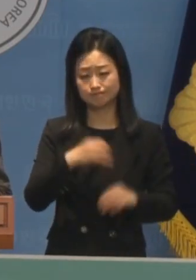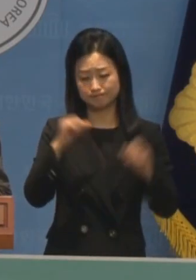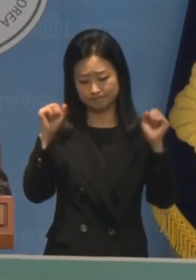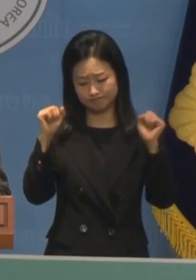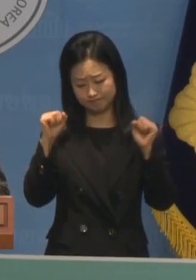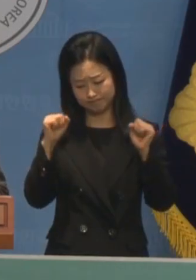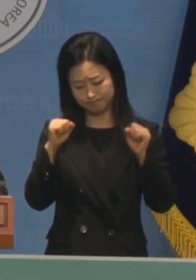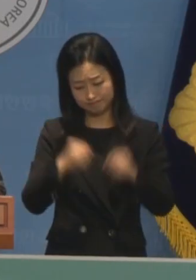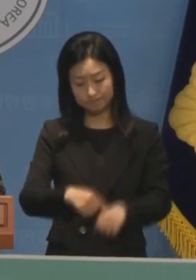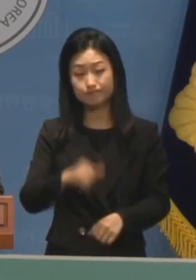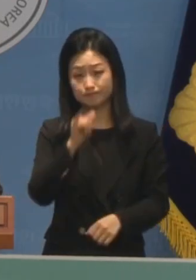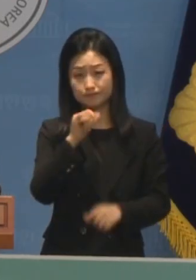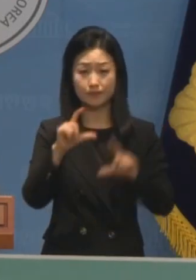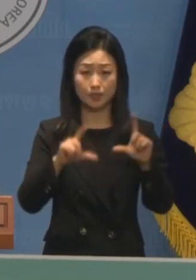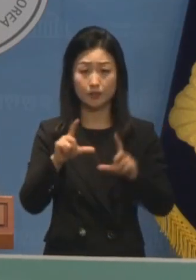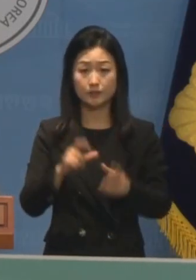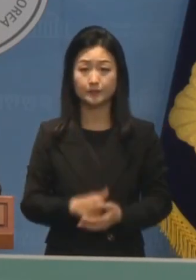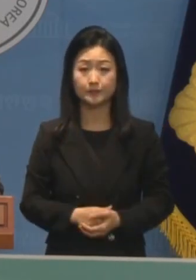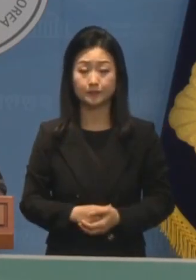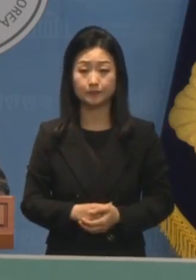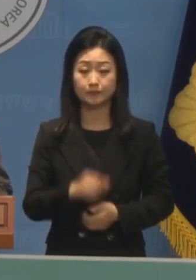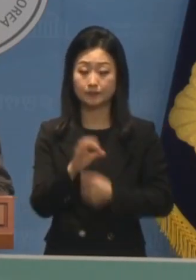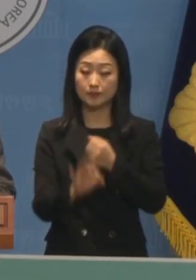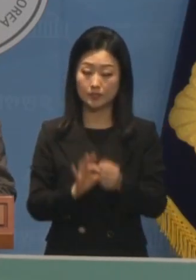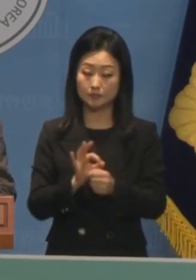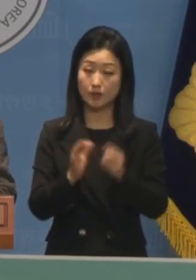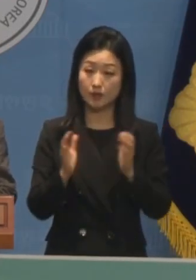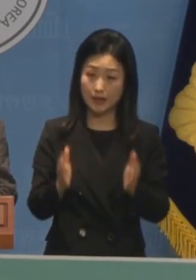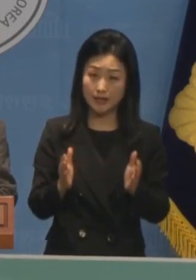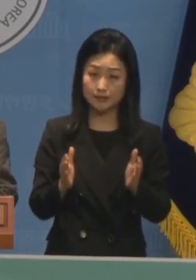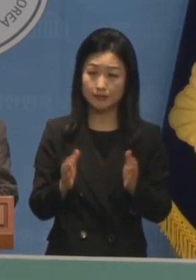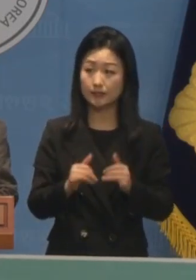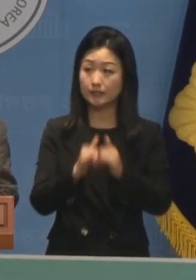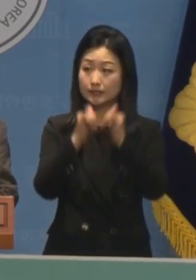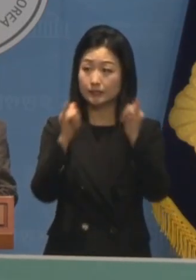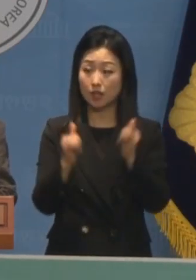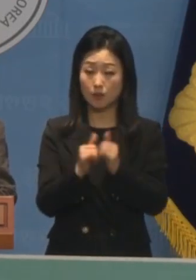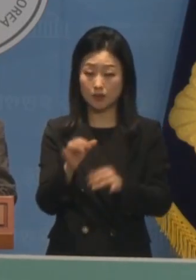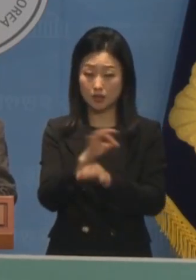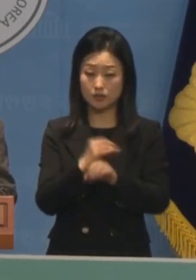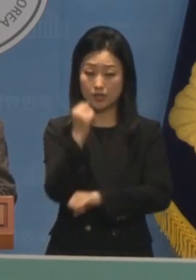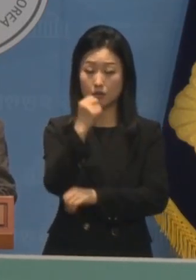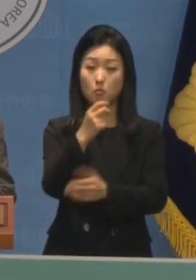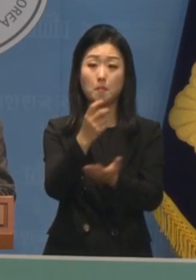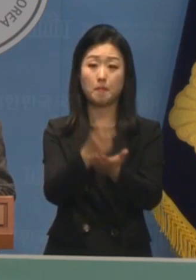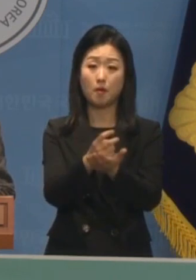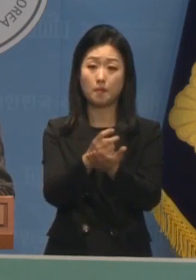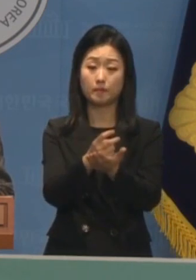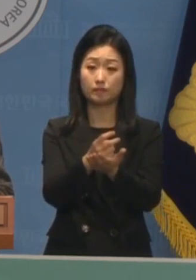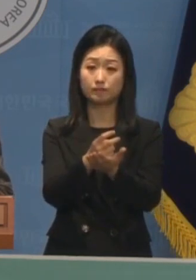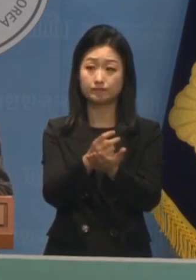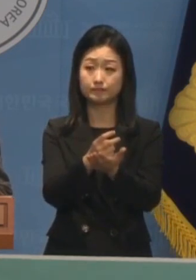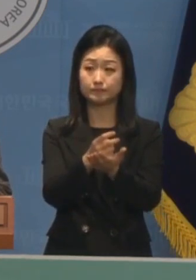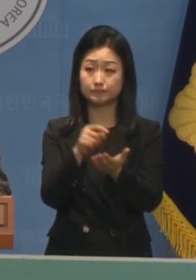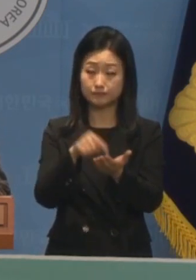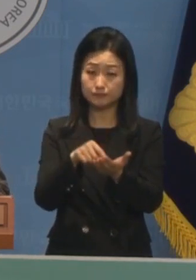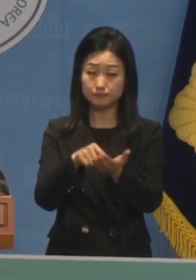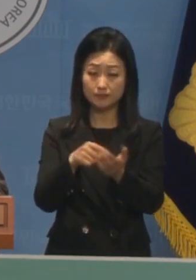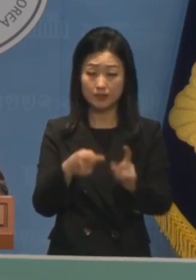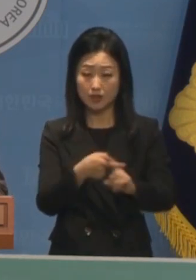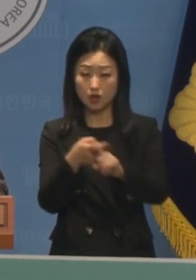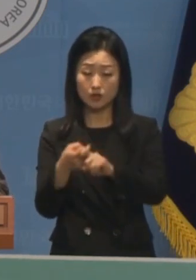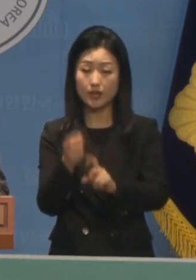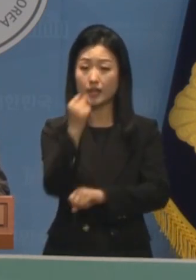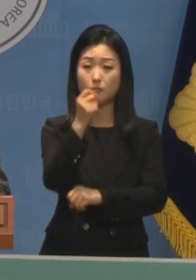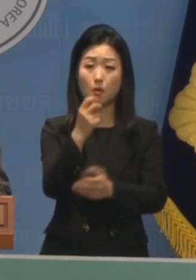있는 실정입니다. 10년간 표류해온 사회적 경제 기본법, 사회연대 경제 기본법